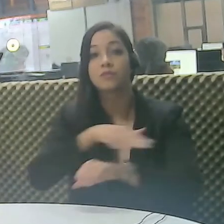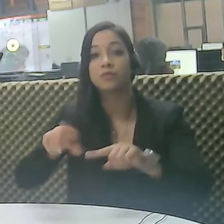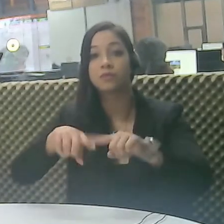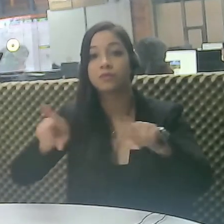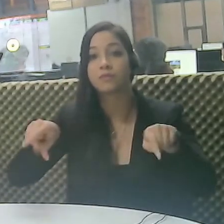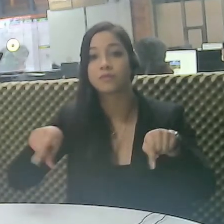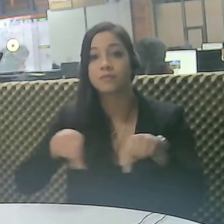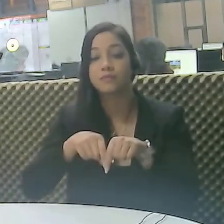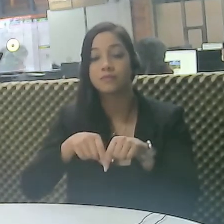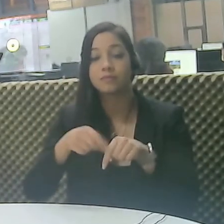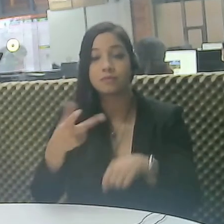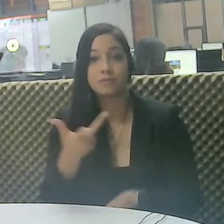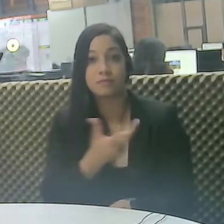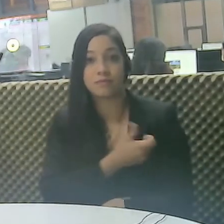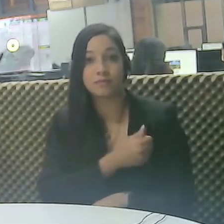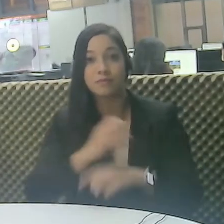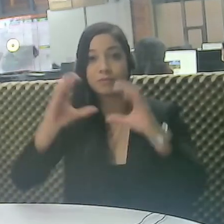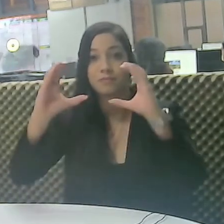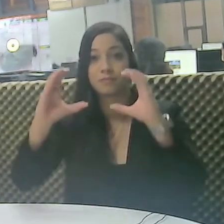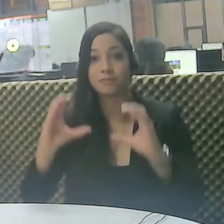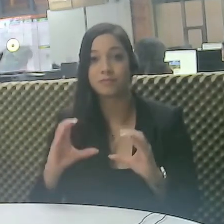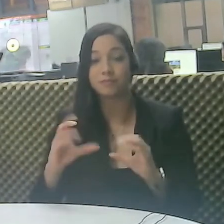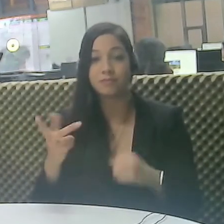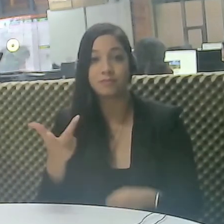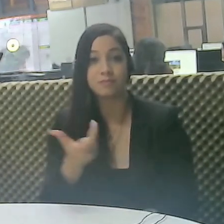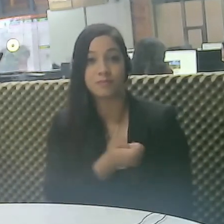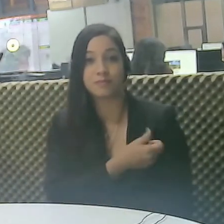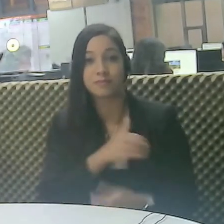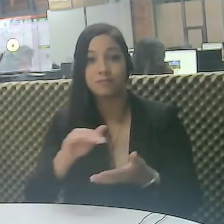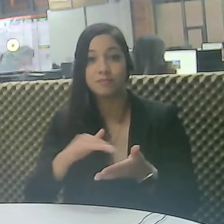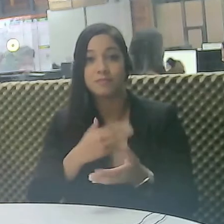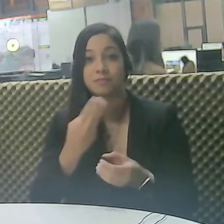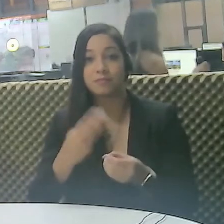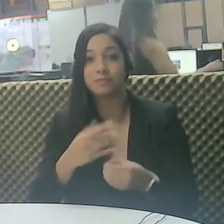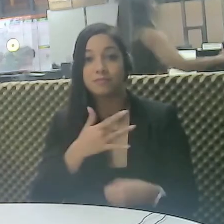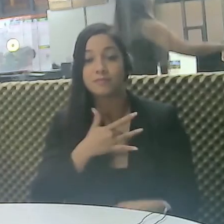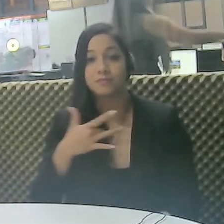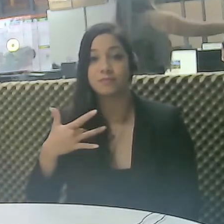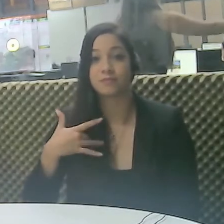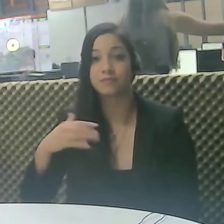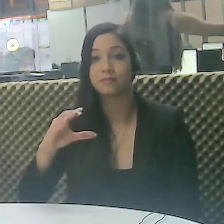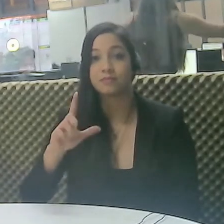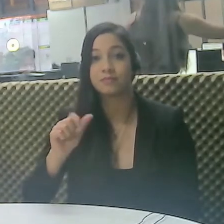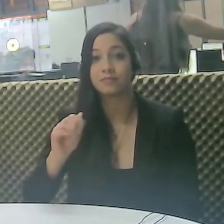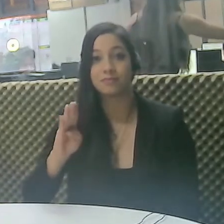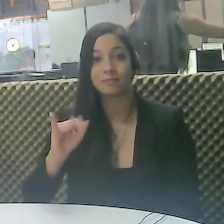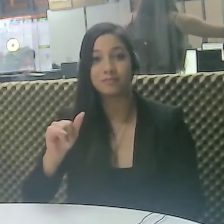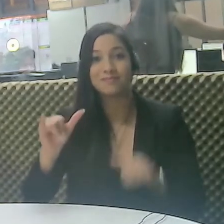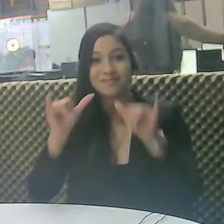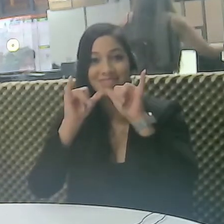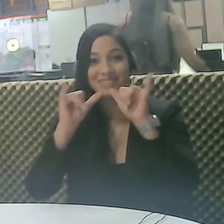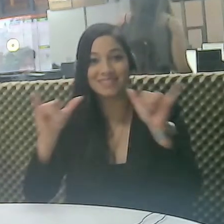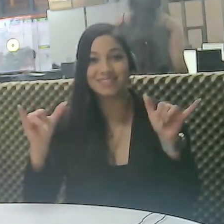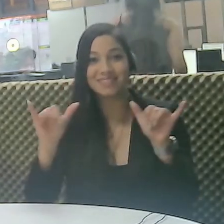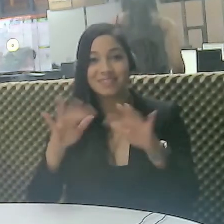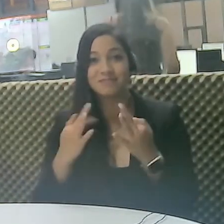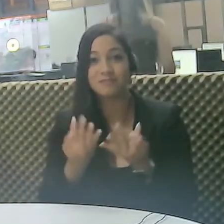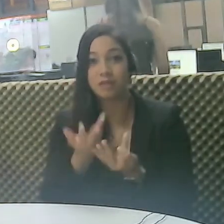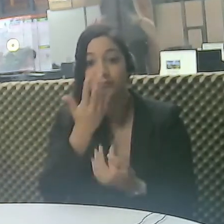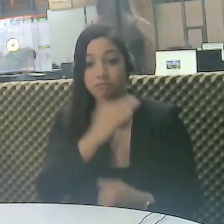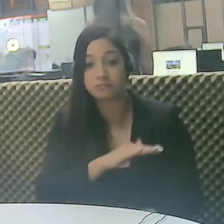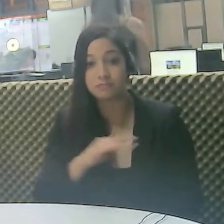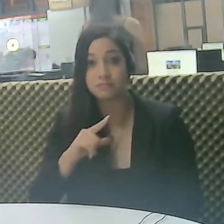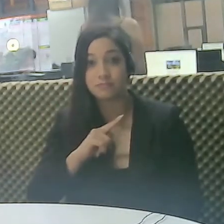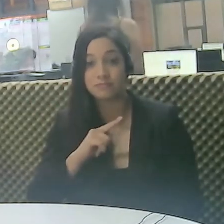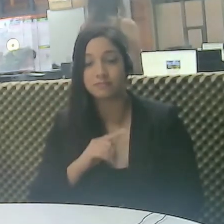de vacinação. A coordenadora de imunização da Secretaria Municipal de Saúde, Cláudia Oliveira, tem um recado para quem tem criança em